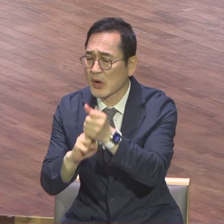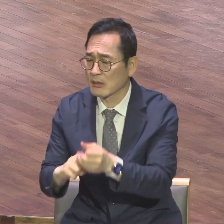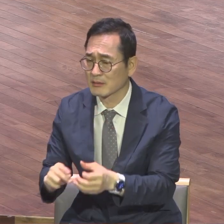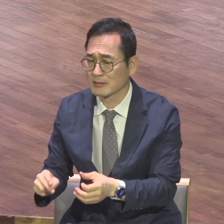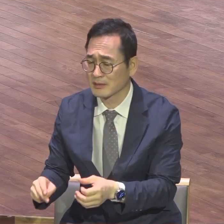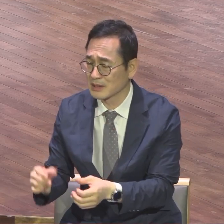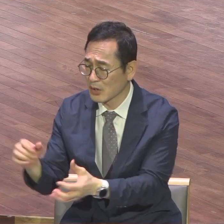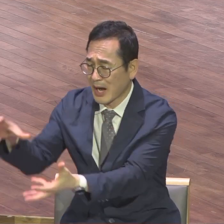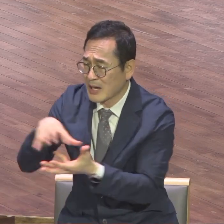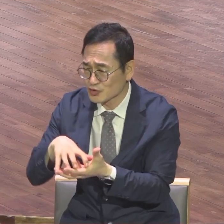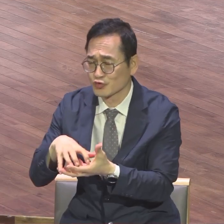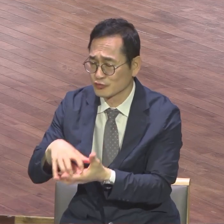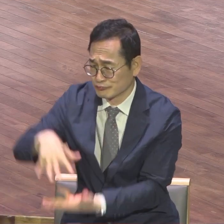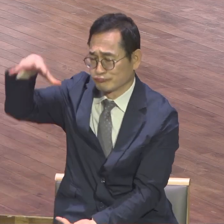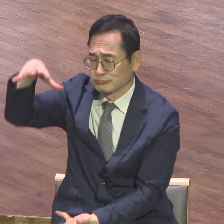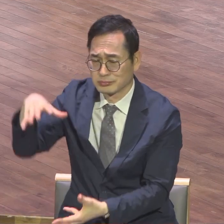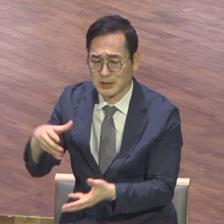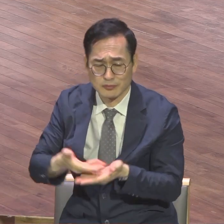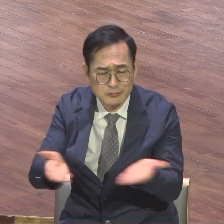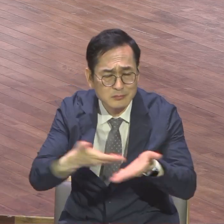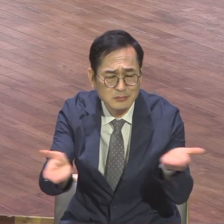아주 논리적으로, 사실적으로.